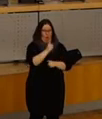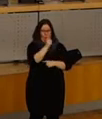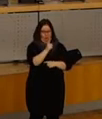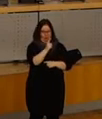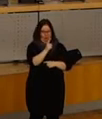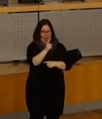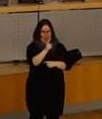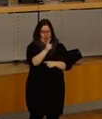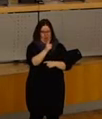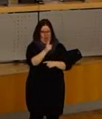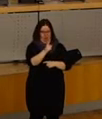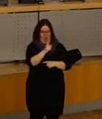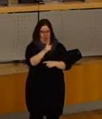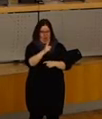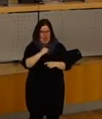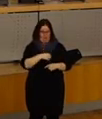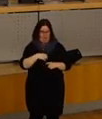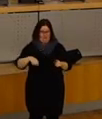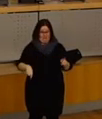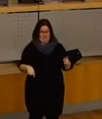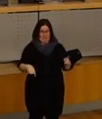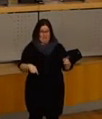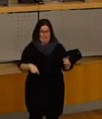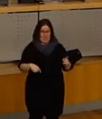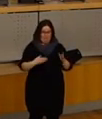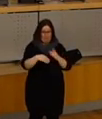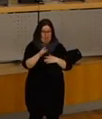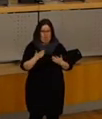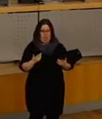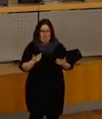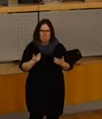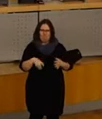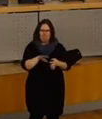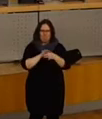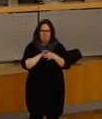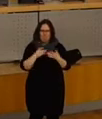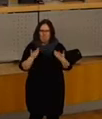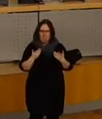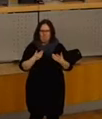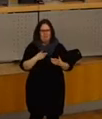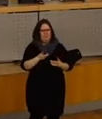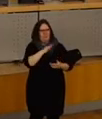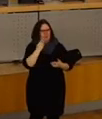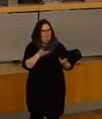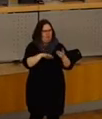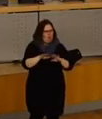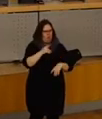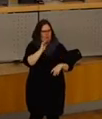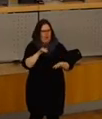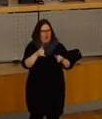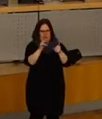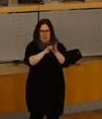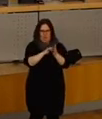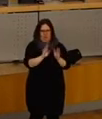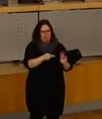als das müllaufkommen in dresden das hängt damit zusammen es gibt viel verpackungsmüll weil eben viele lebensmittel